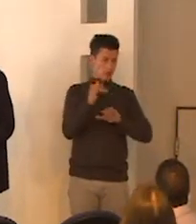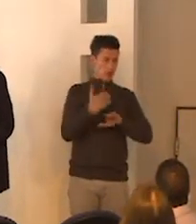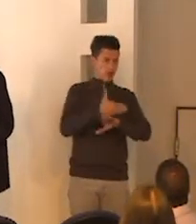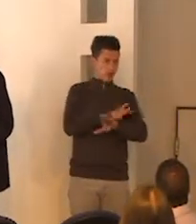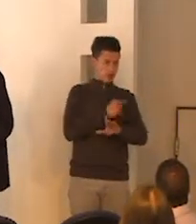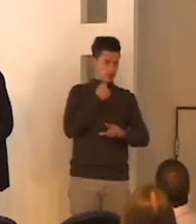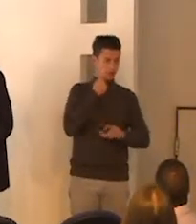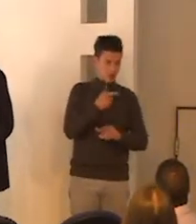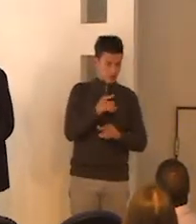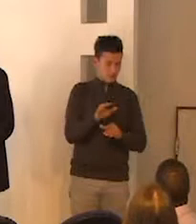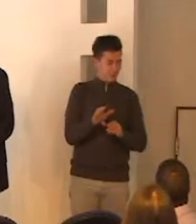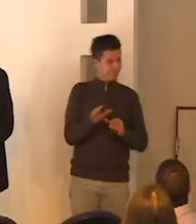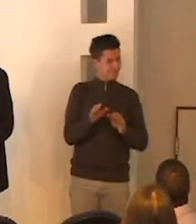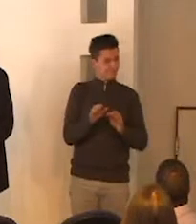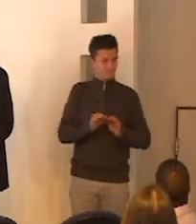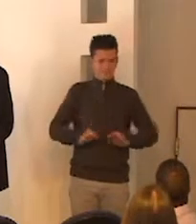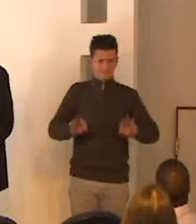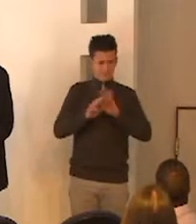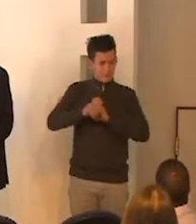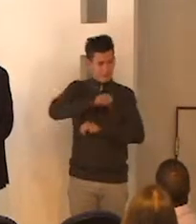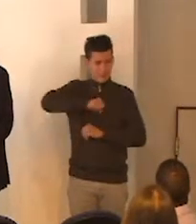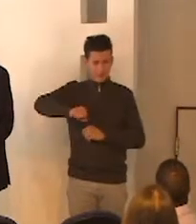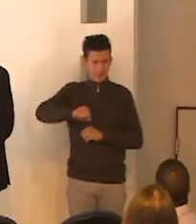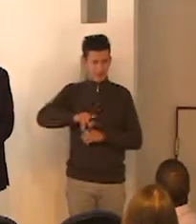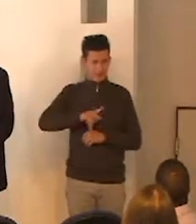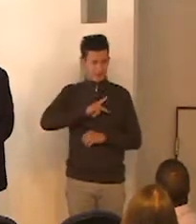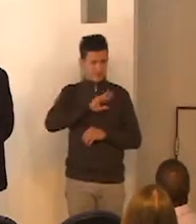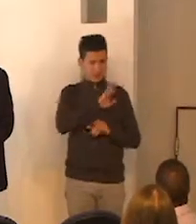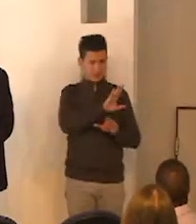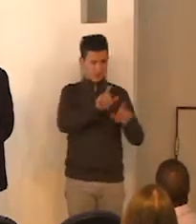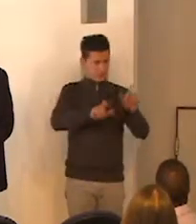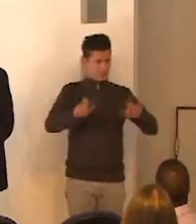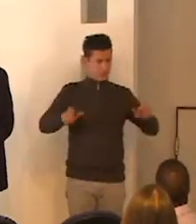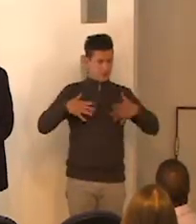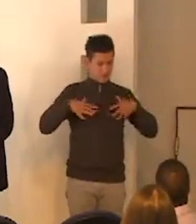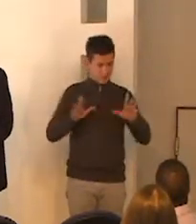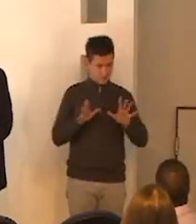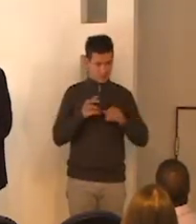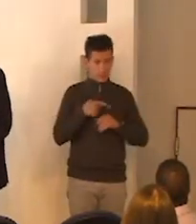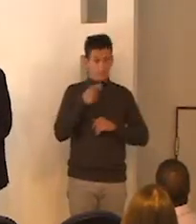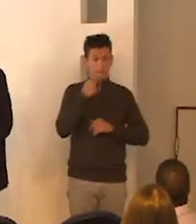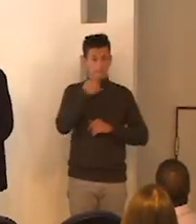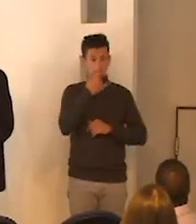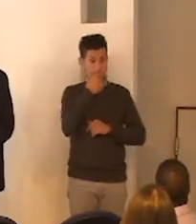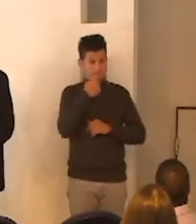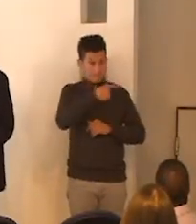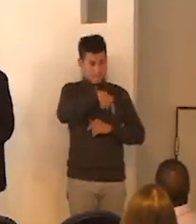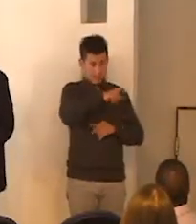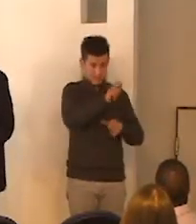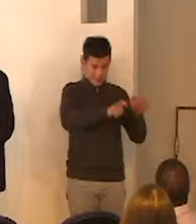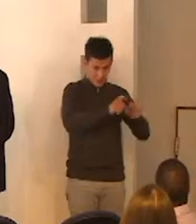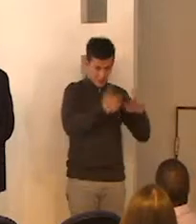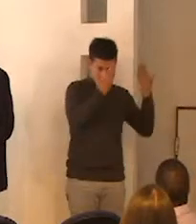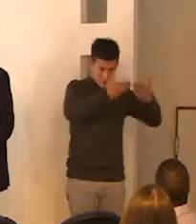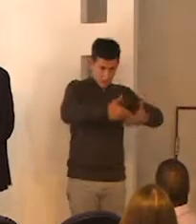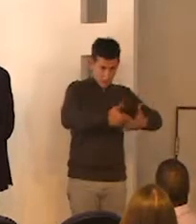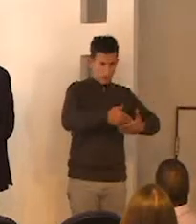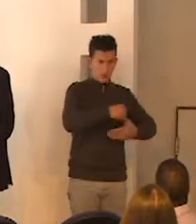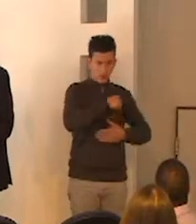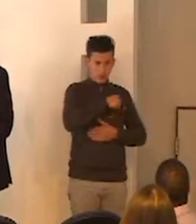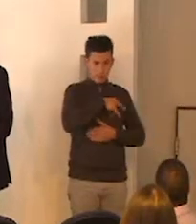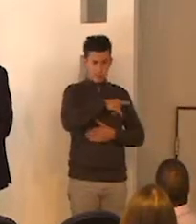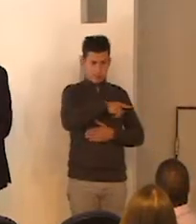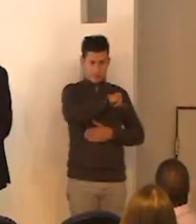derecho fundamental y las personas con discapacidad tienen ese derecho a